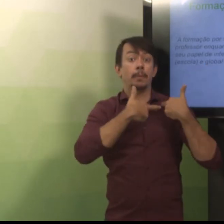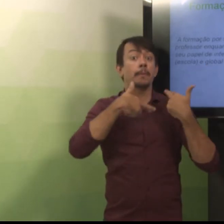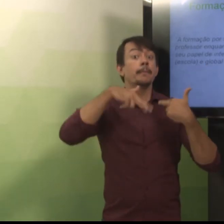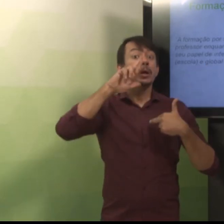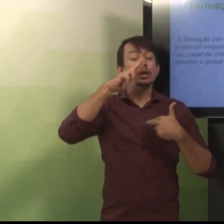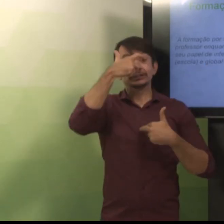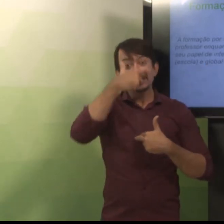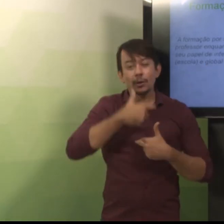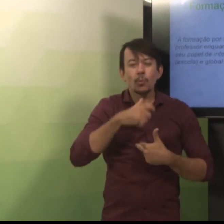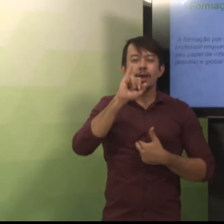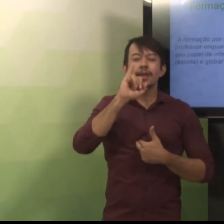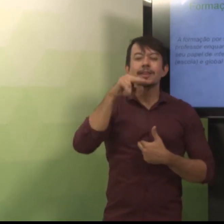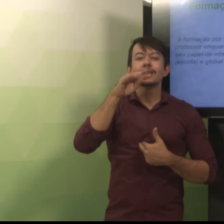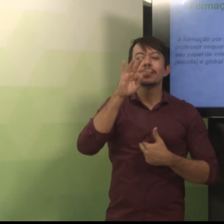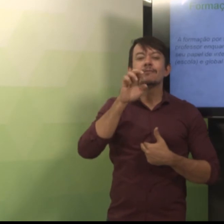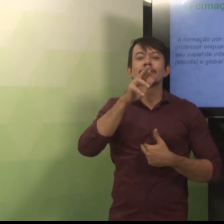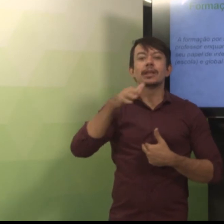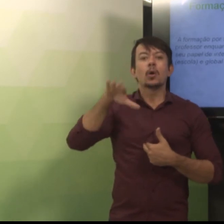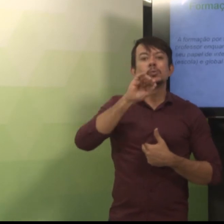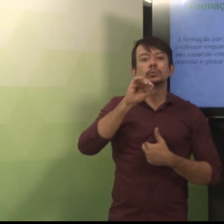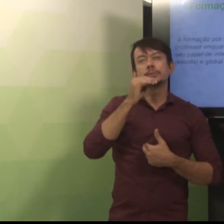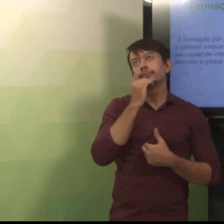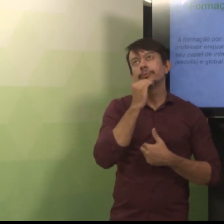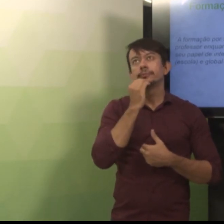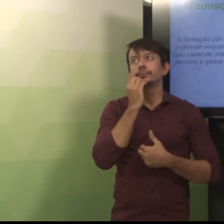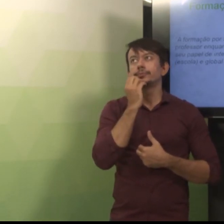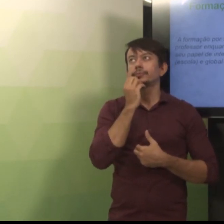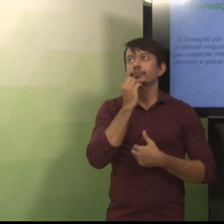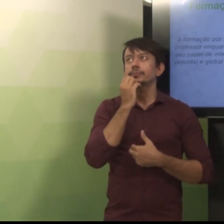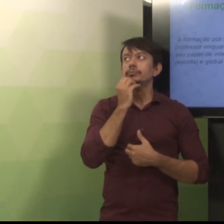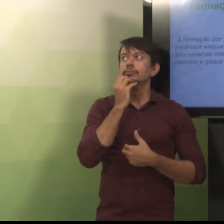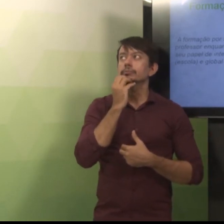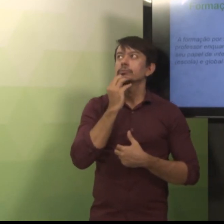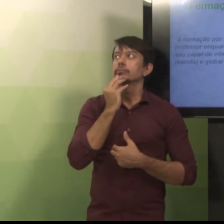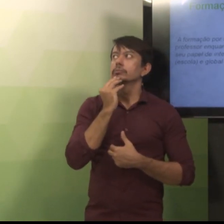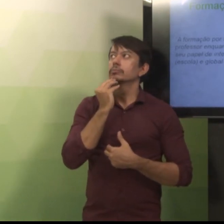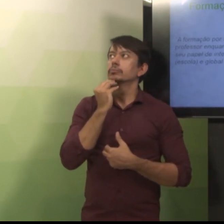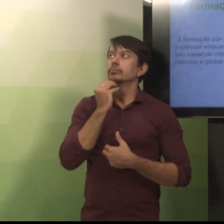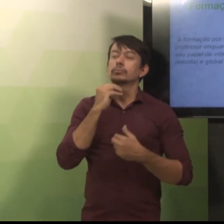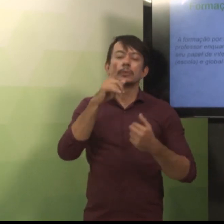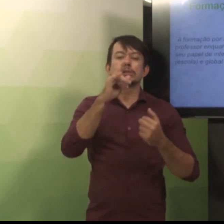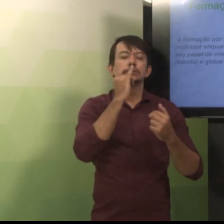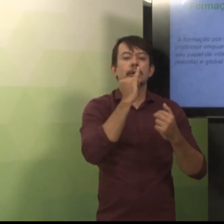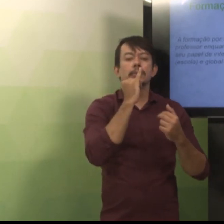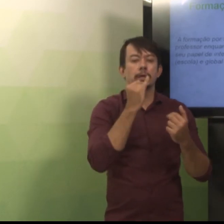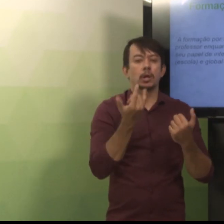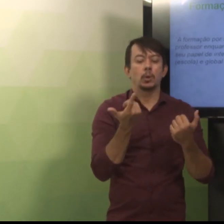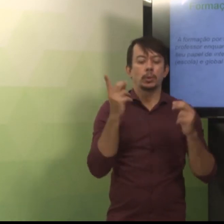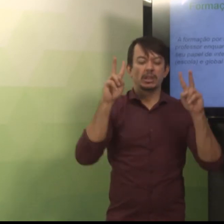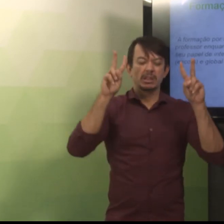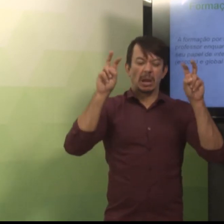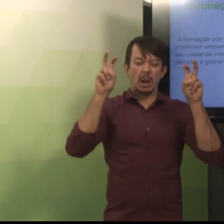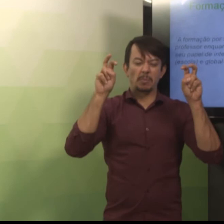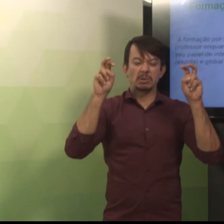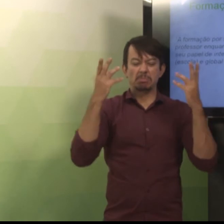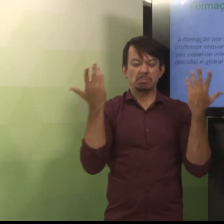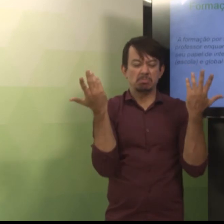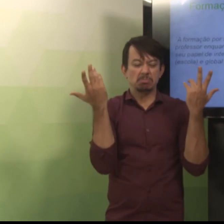Nós temos uma responsabilidade no nível interno. Por exemplo,